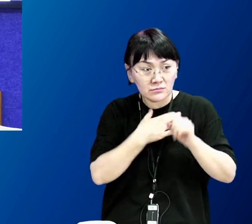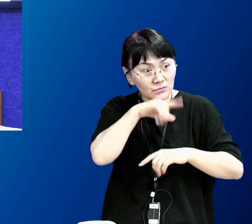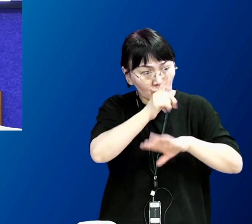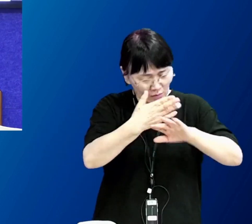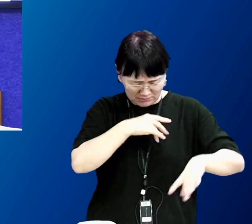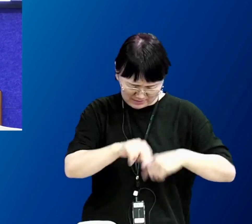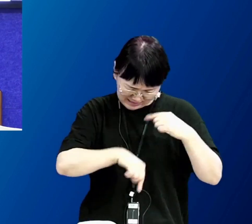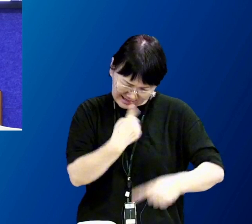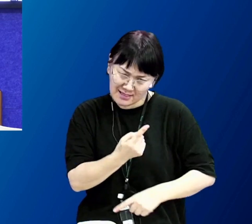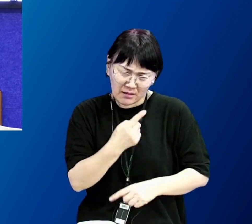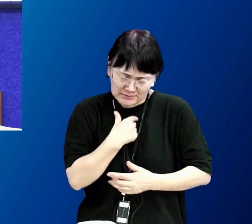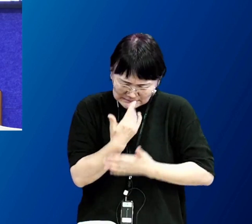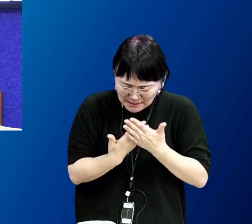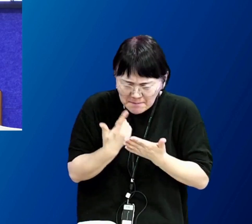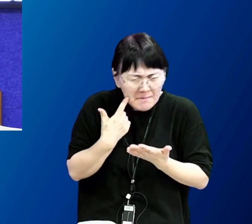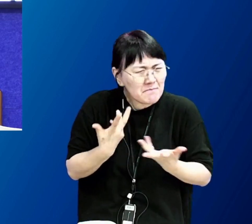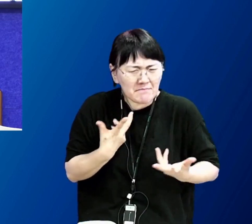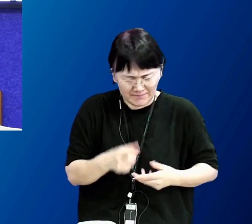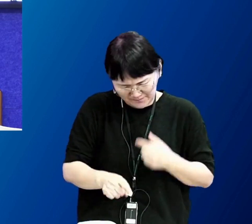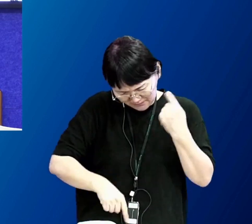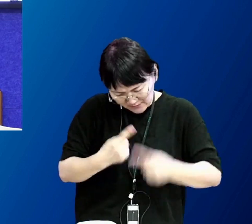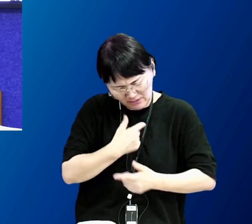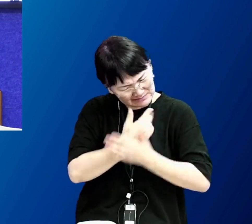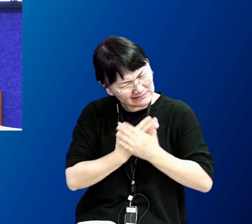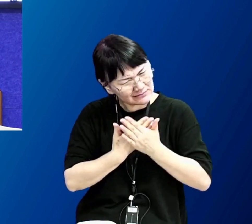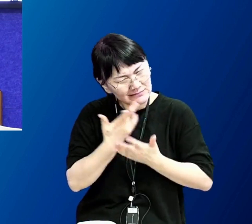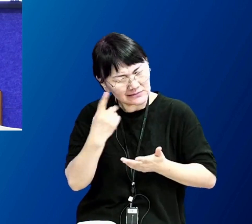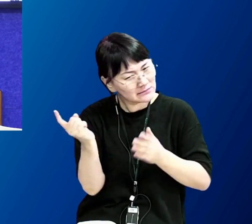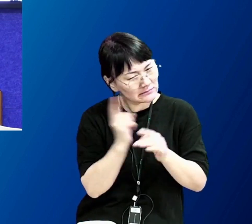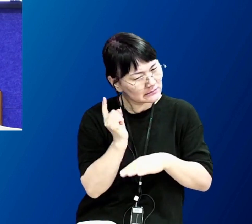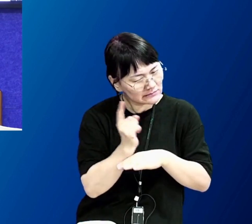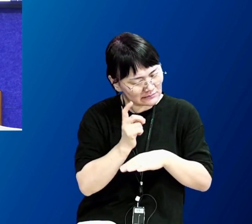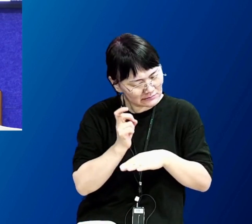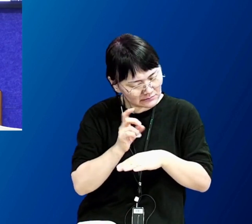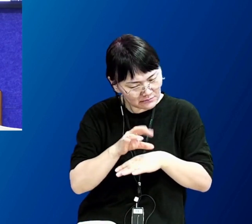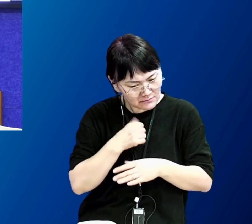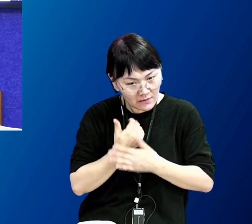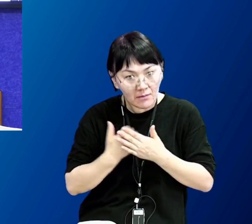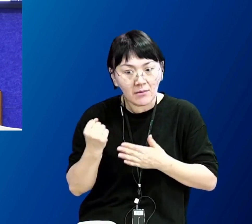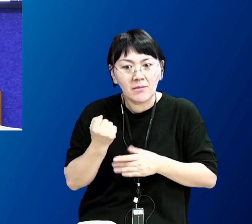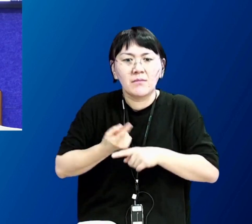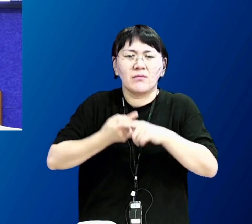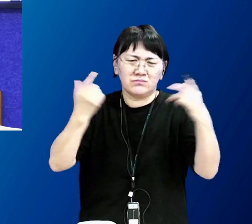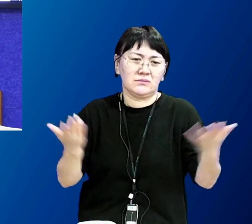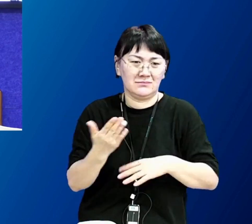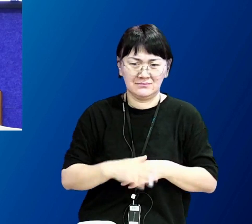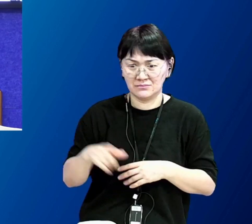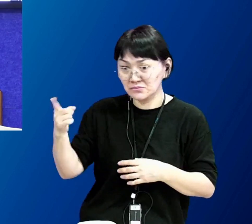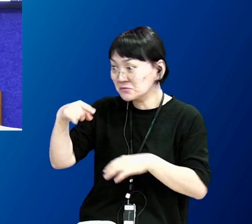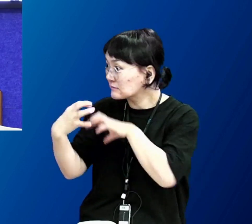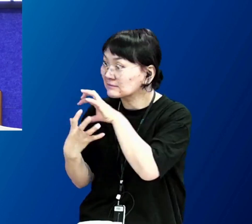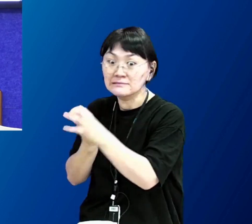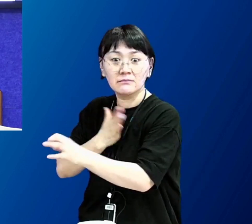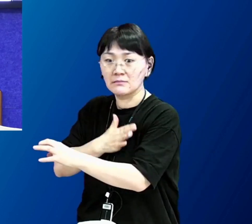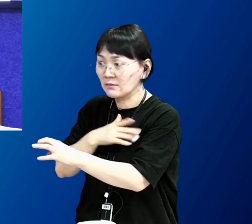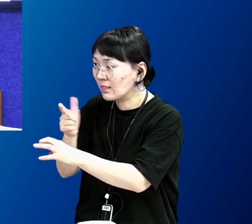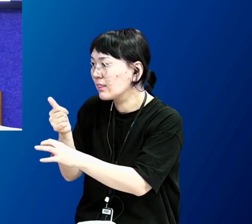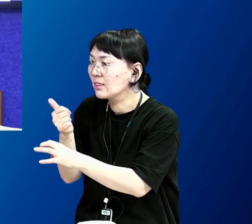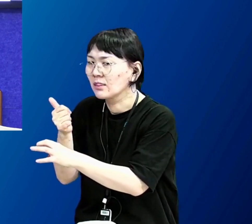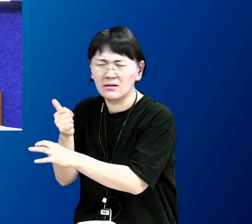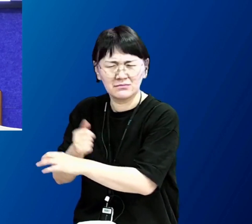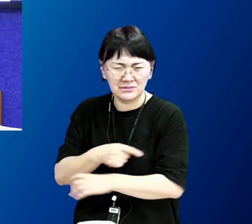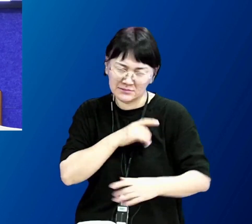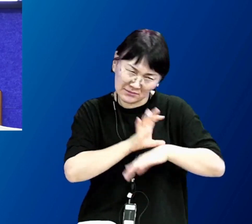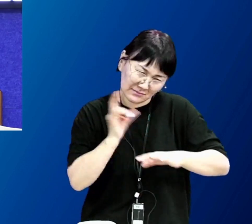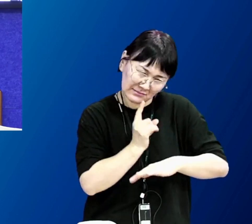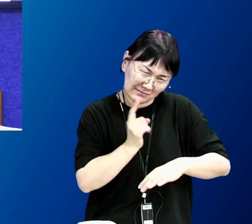илүү залбирдаг хүн болохыг эзэн хэлж байгаа. Энэ ертөнцийн хайрыг тастан хайхыг юу юм бол хэлж байгаа.